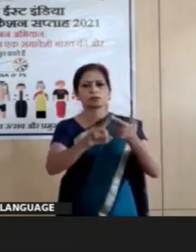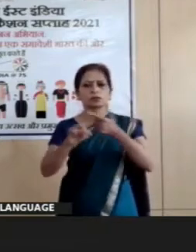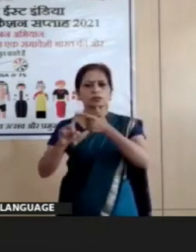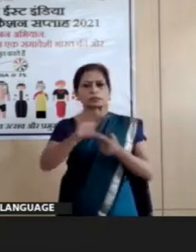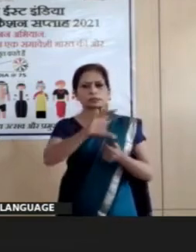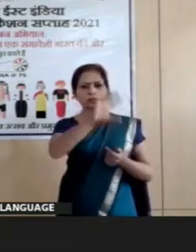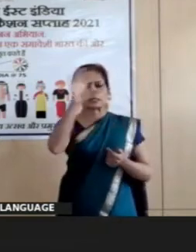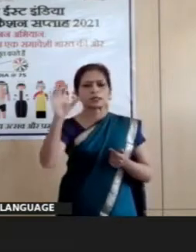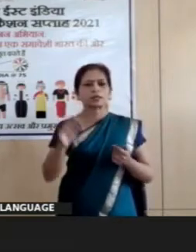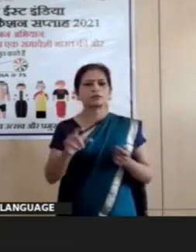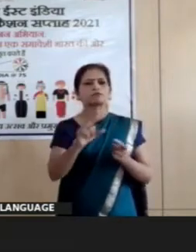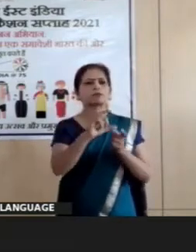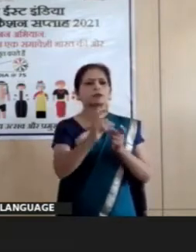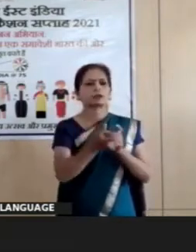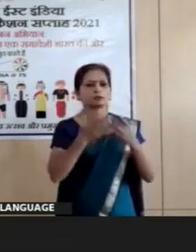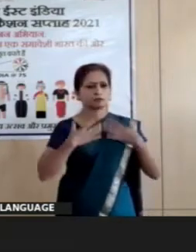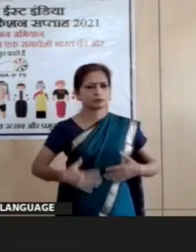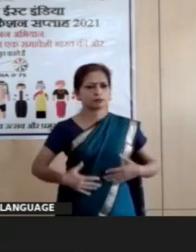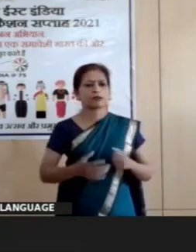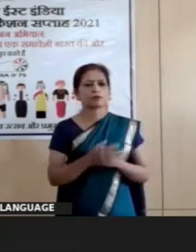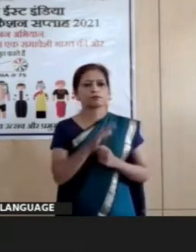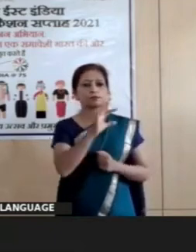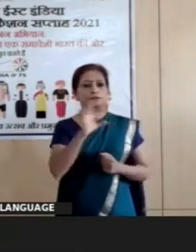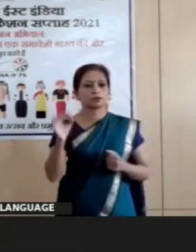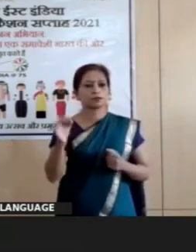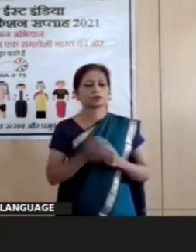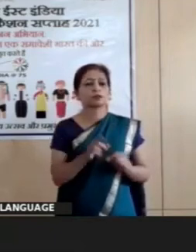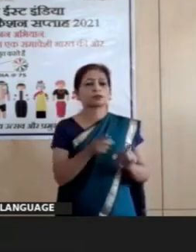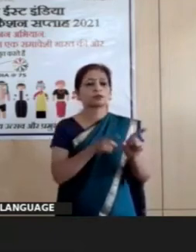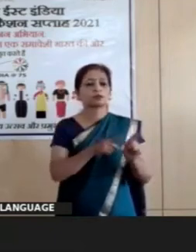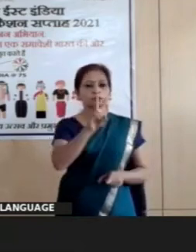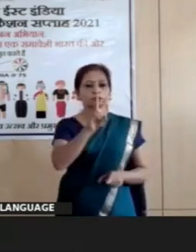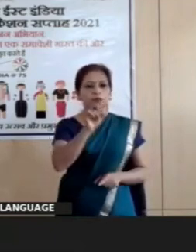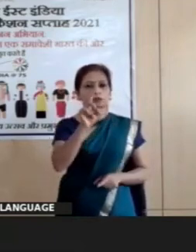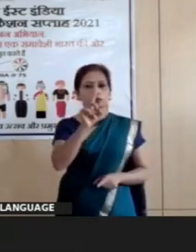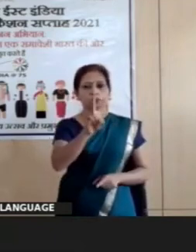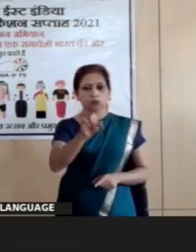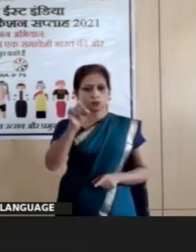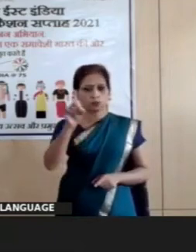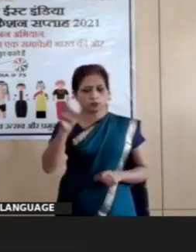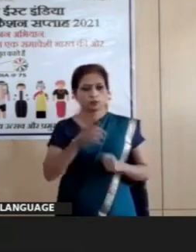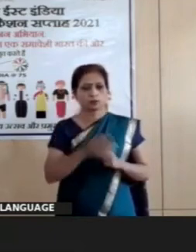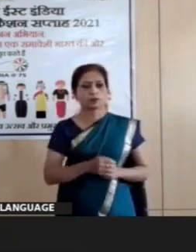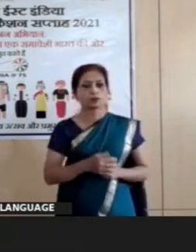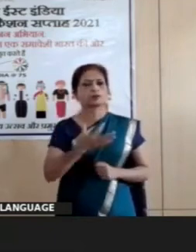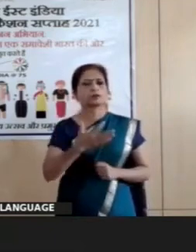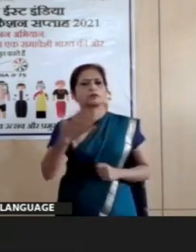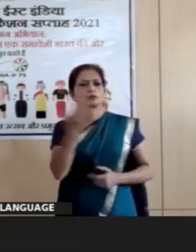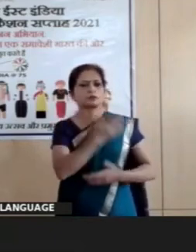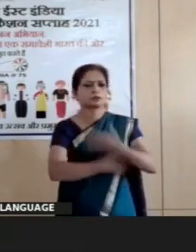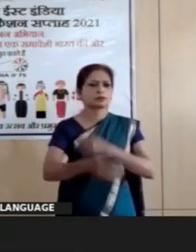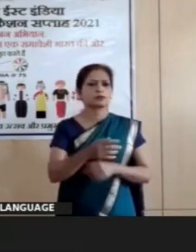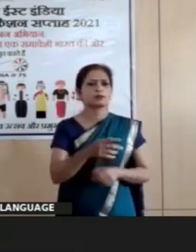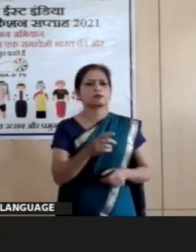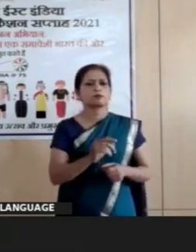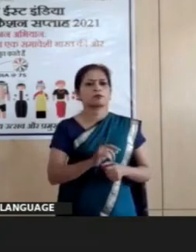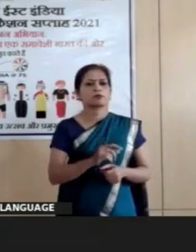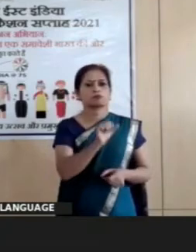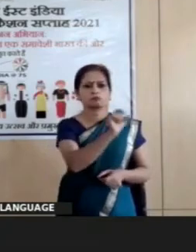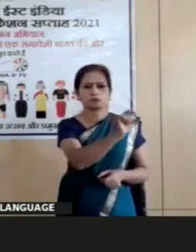पूर्वी पारंपरिक वेशभूषा सप्ताह 2021 दिव्यांग सम्मेलन विशेष योग्यजन